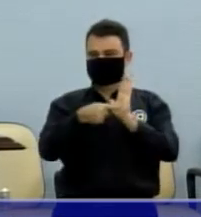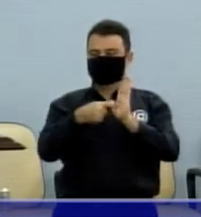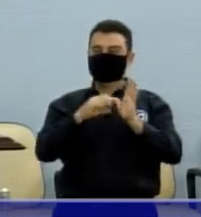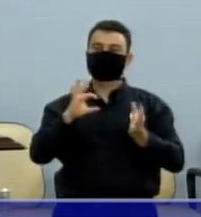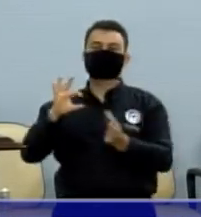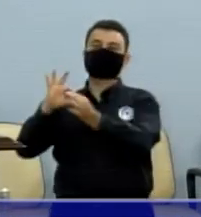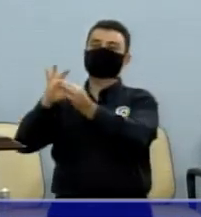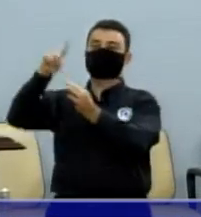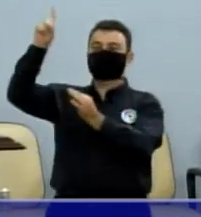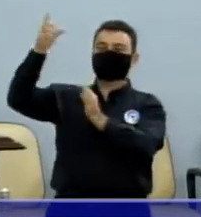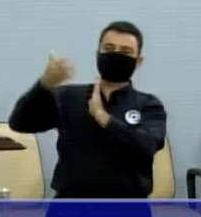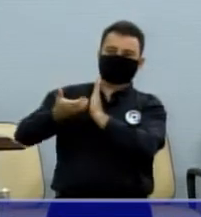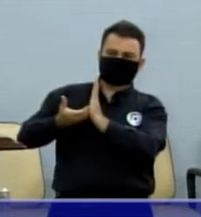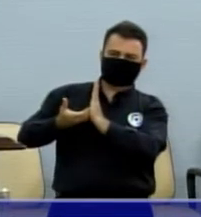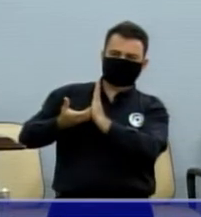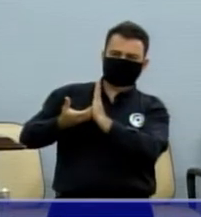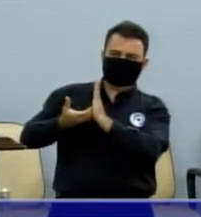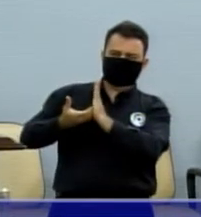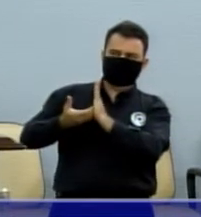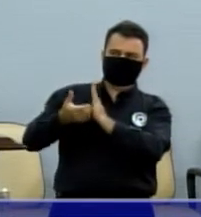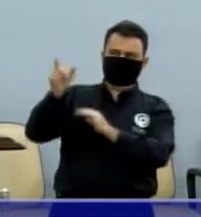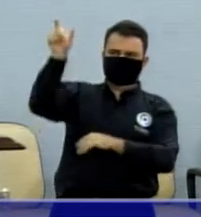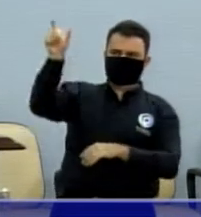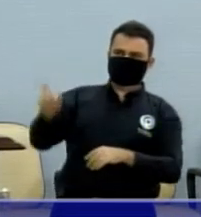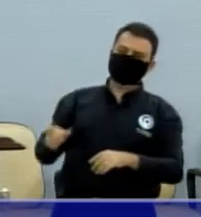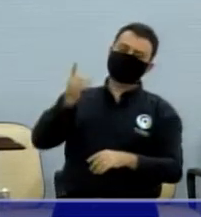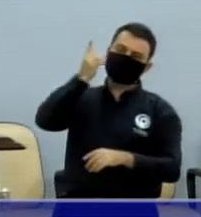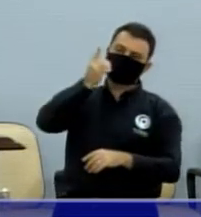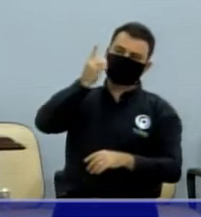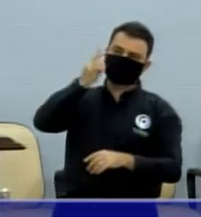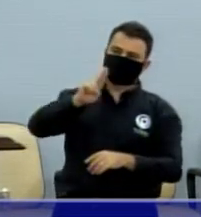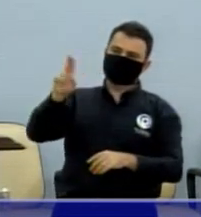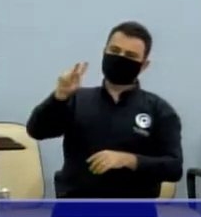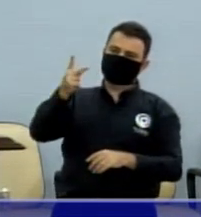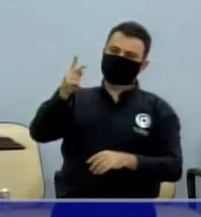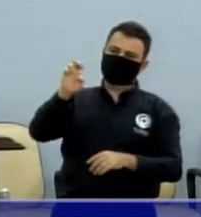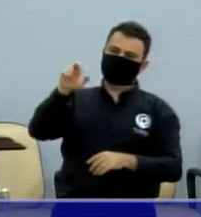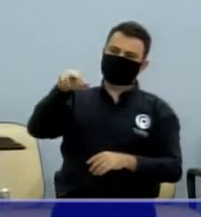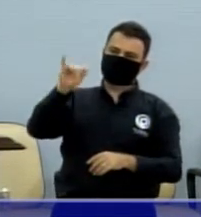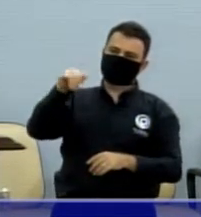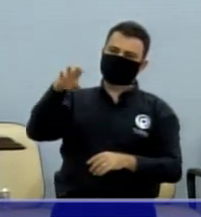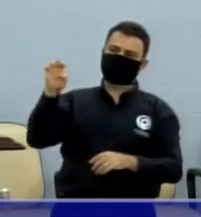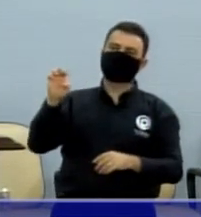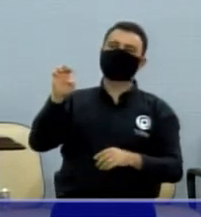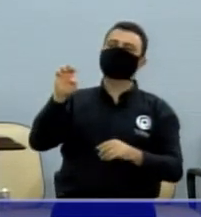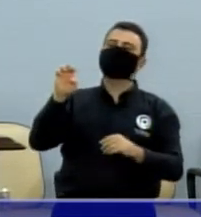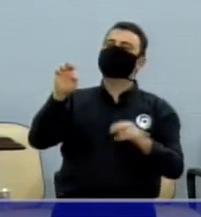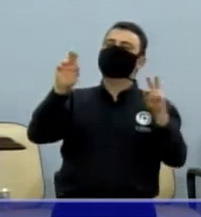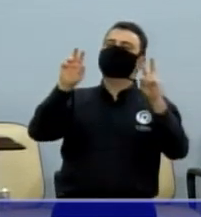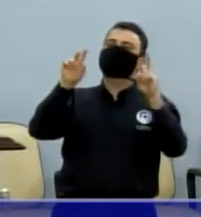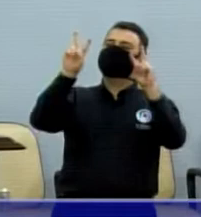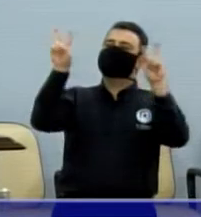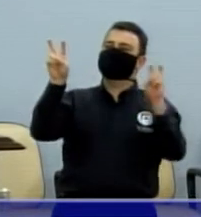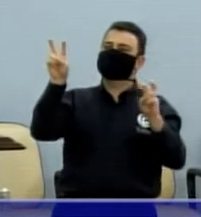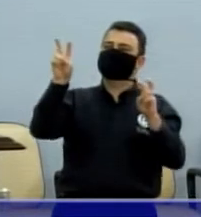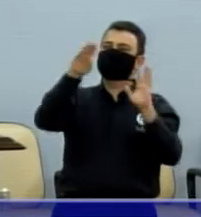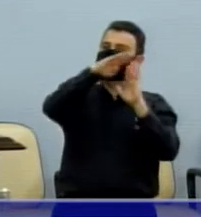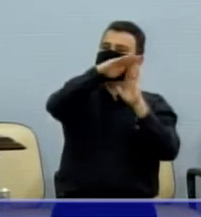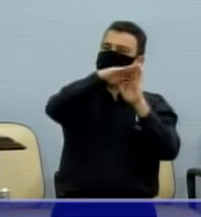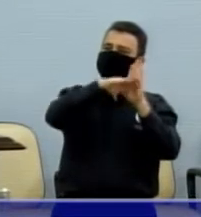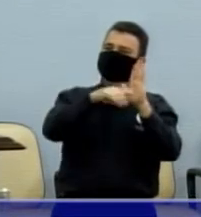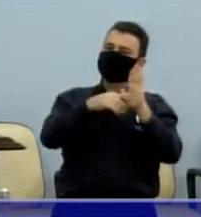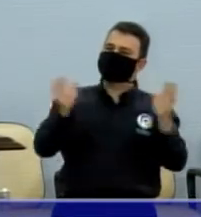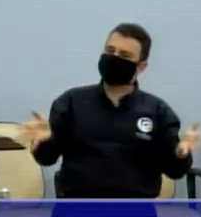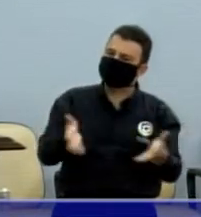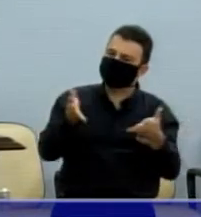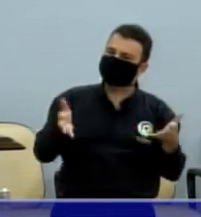Federal, deputado Henrico Mizazzi, dispõe sobre políticas públicas para fortalecimento de vínculos